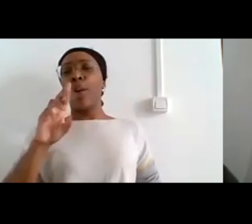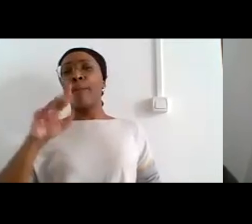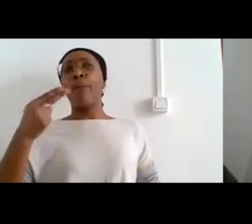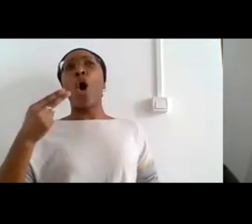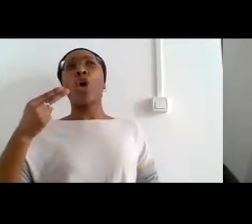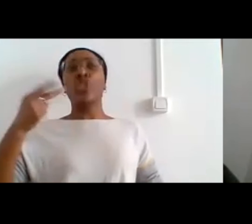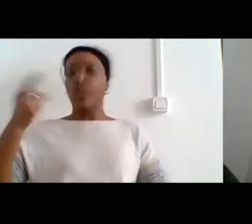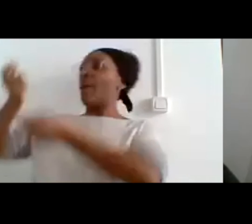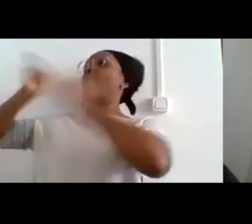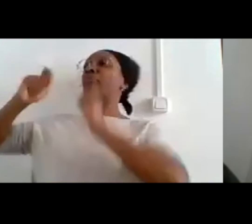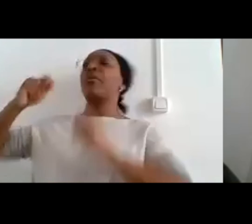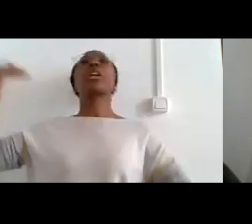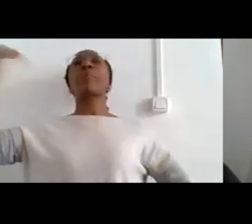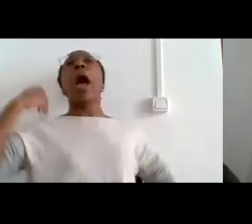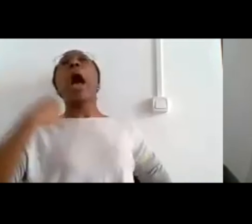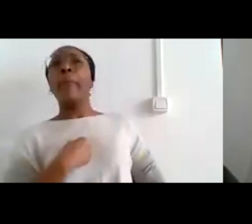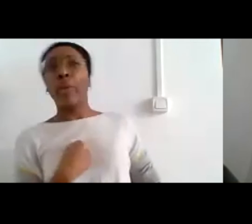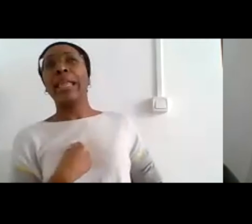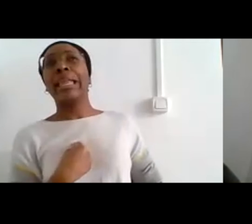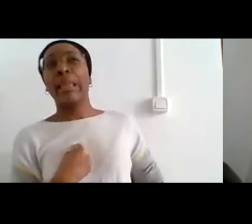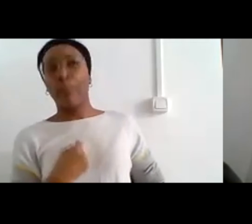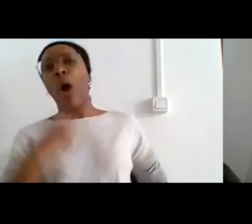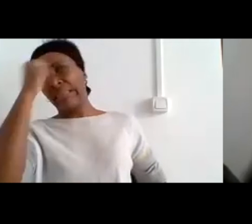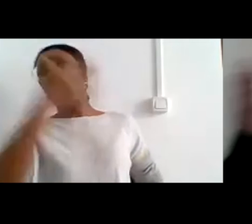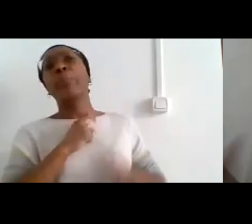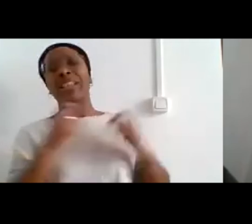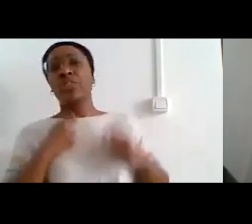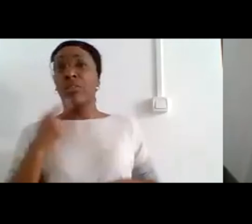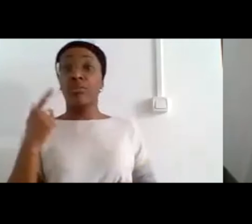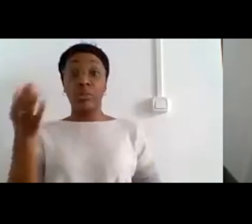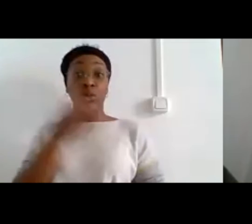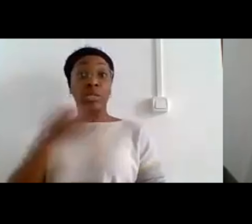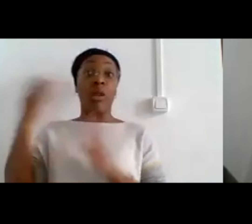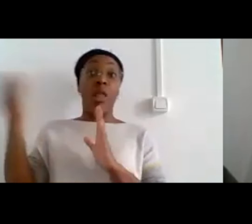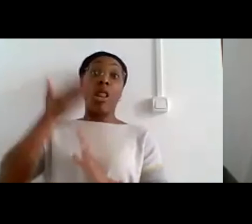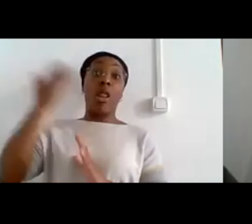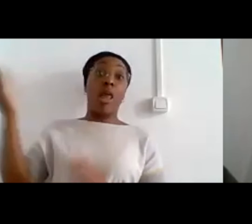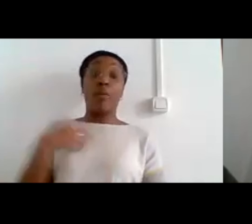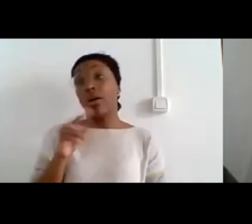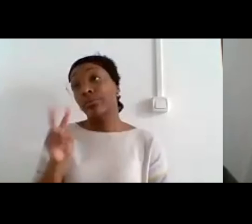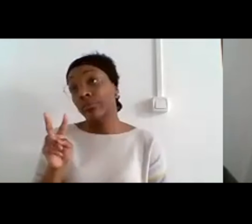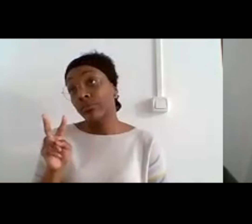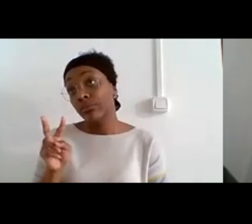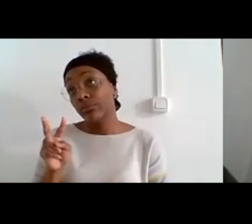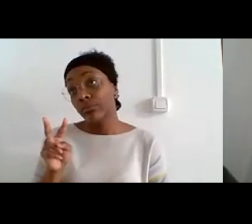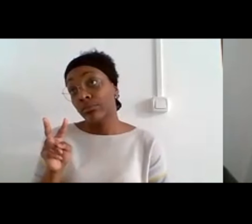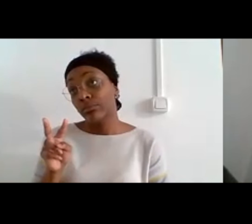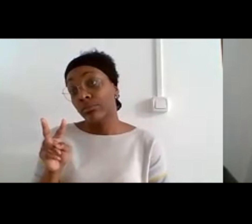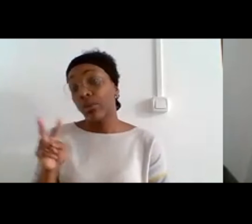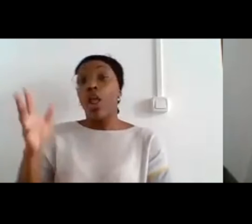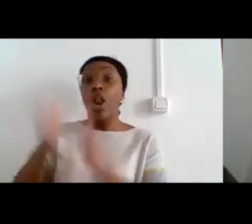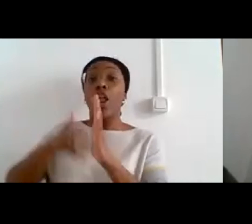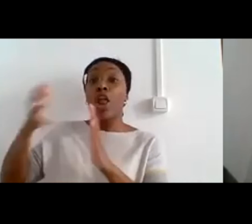temps. Donc «J'étais ordonné par Osborne», enfin il me sort tout son CV spirituel, en fait. Et puis là, au bout d'un